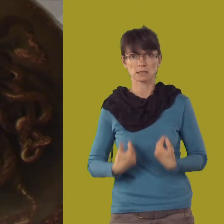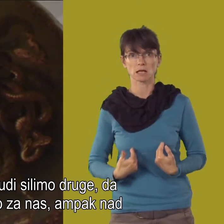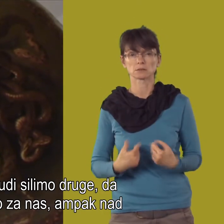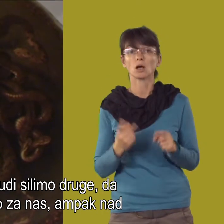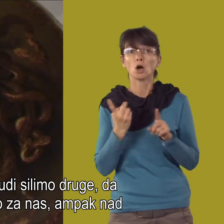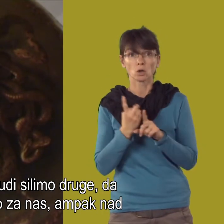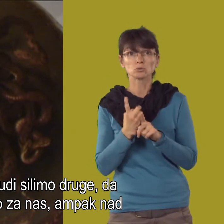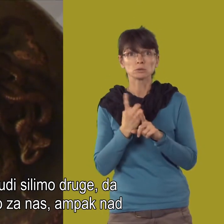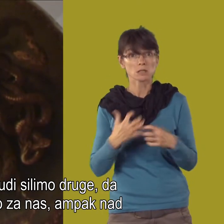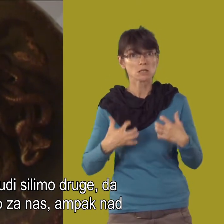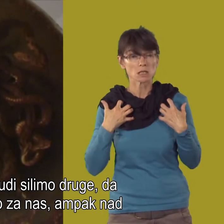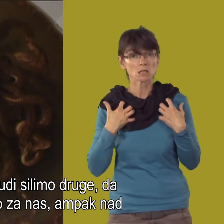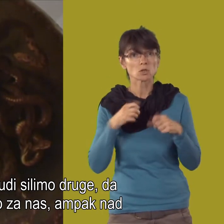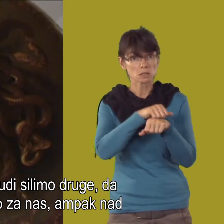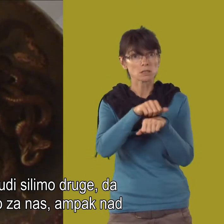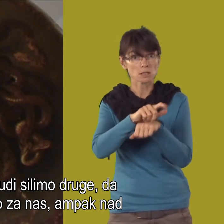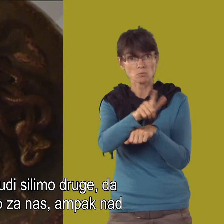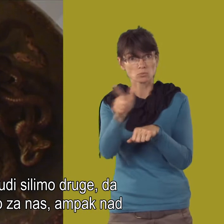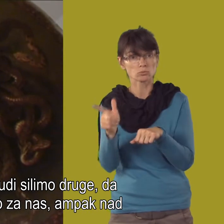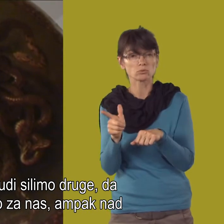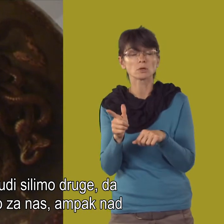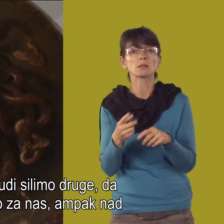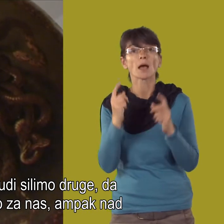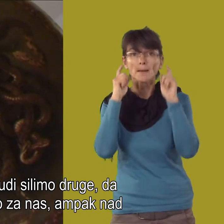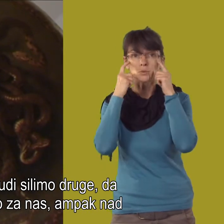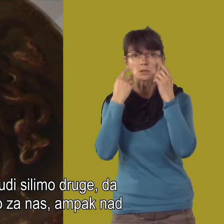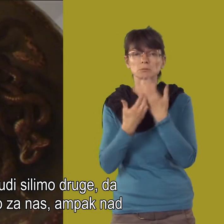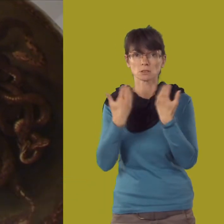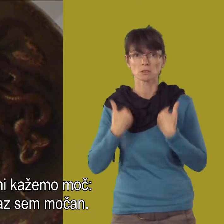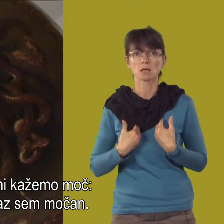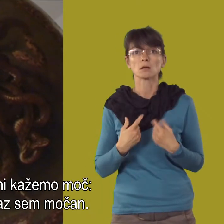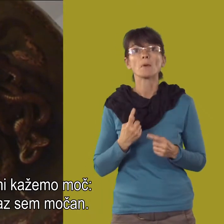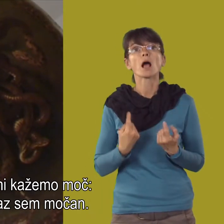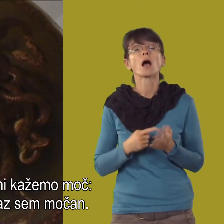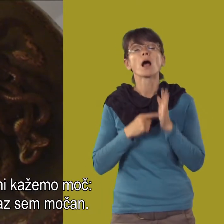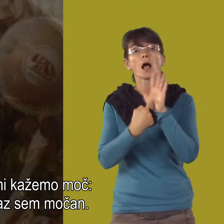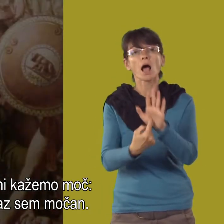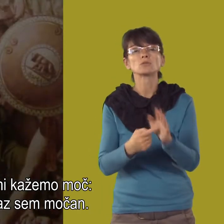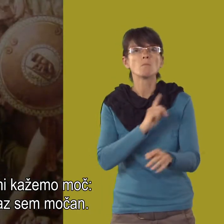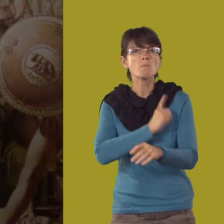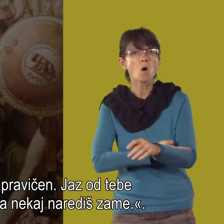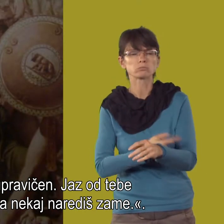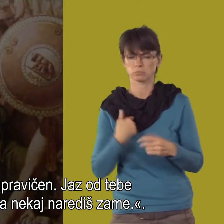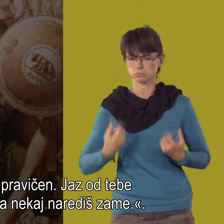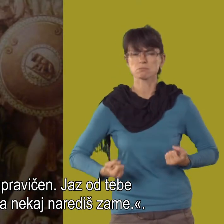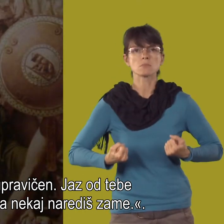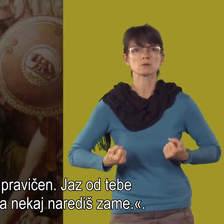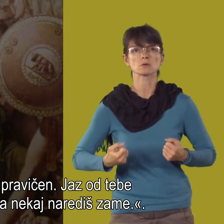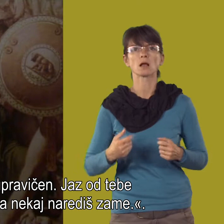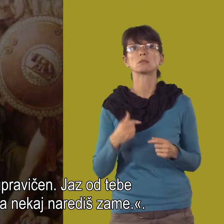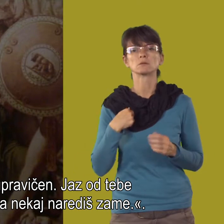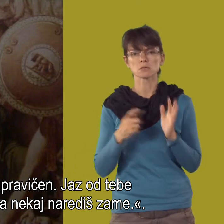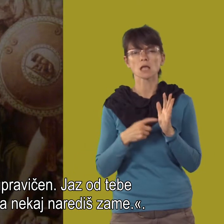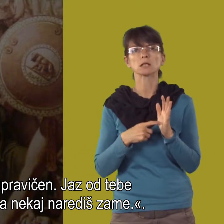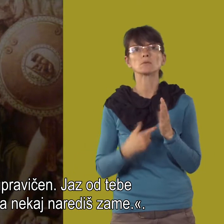Z jezo sicer tudi silimo druge, da poskrbijo za nas, ampak kažemo pa moč nad njimi. Jaz sem močan, jaz sem upravičen, jaz